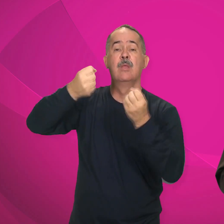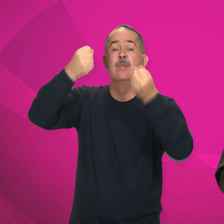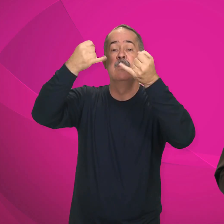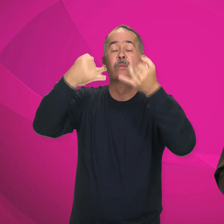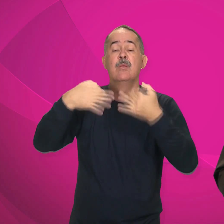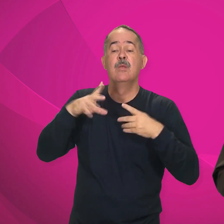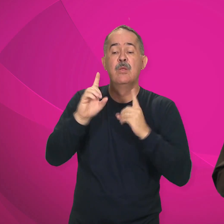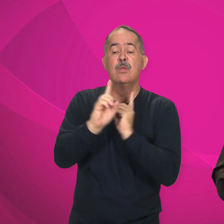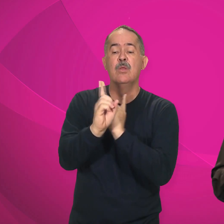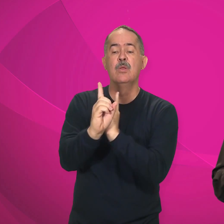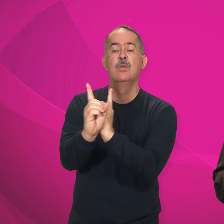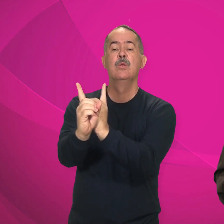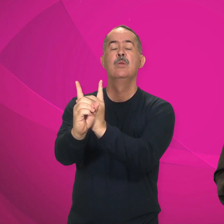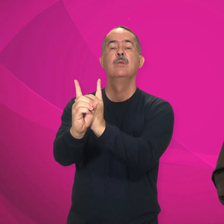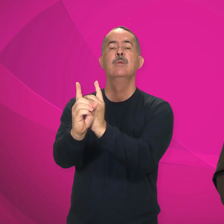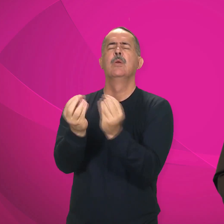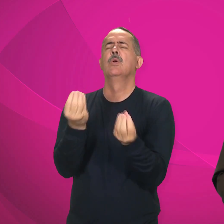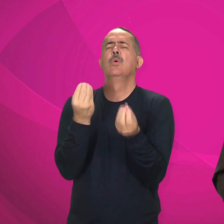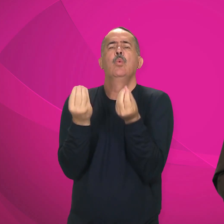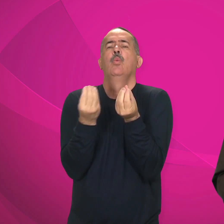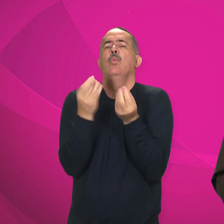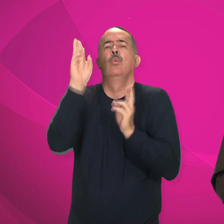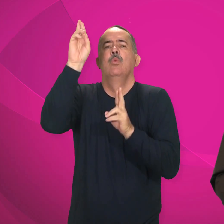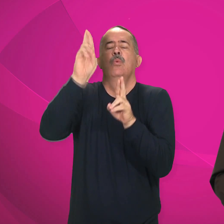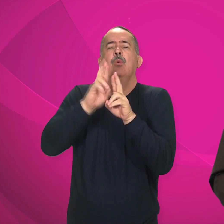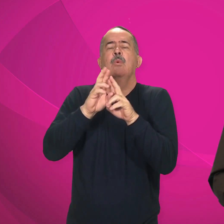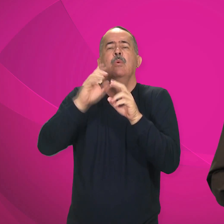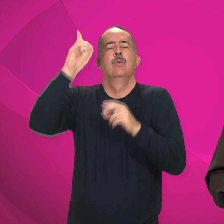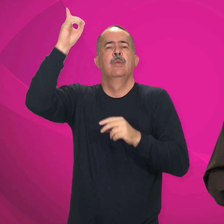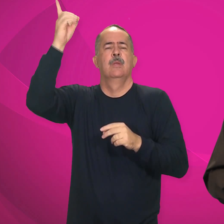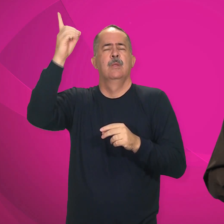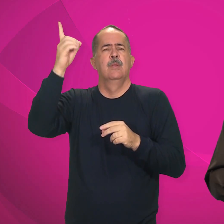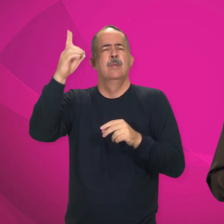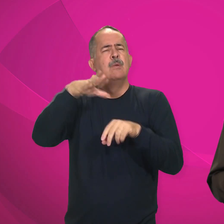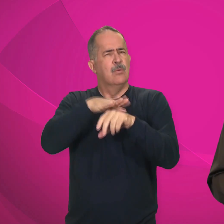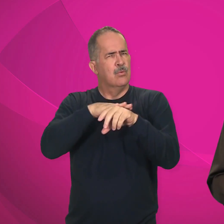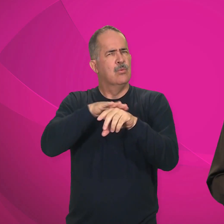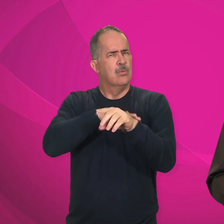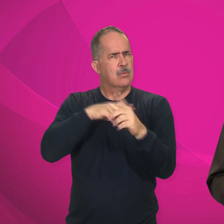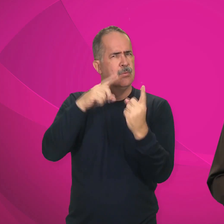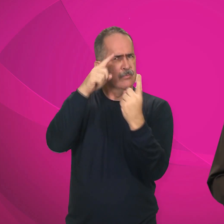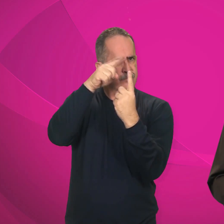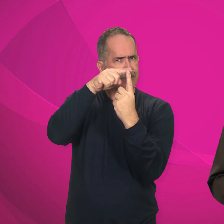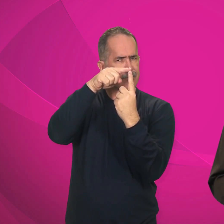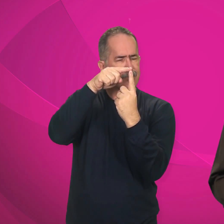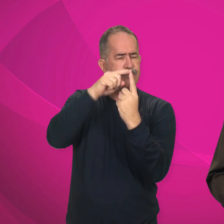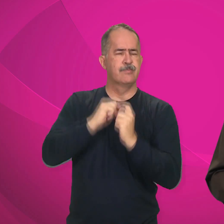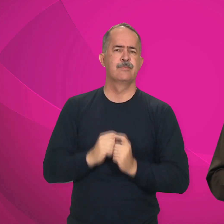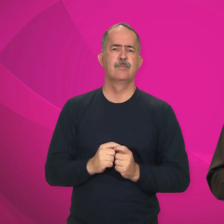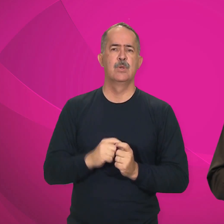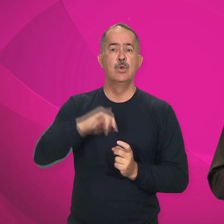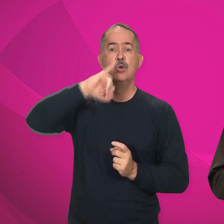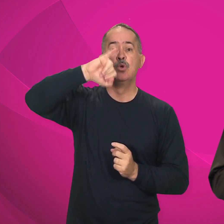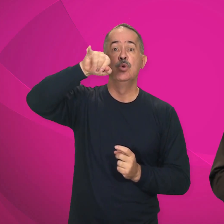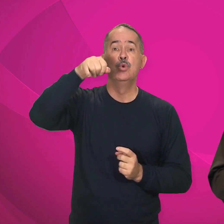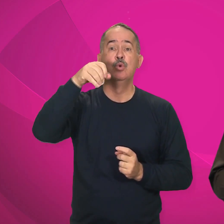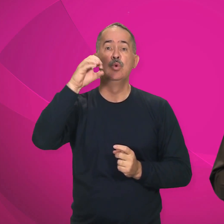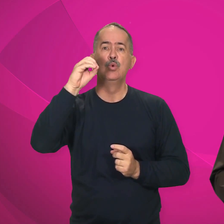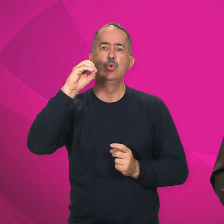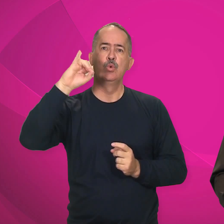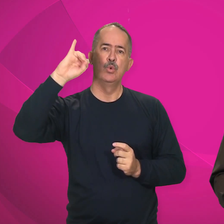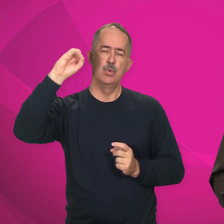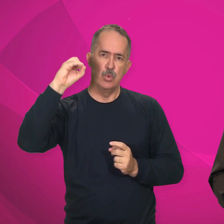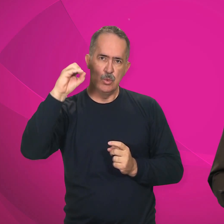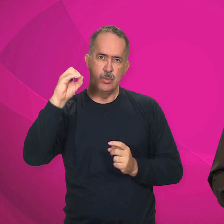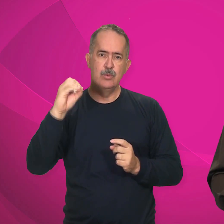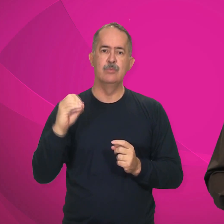aos discípulos como é o reino de Deus. Vamos conversar sobre a primeira. A parábola do joio